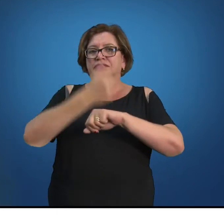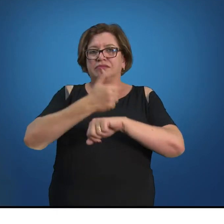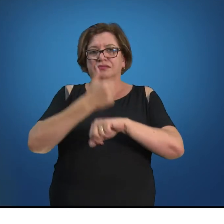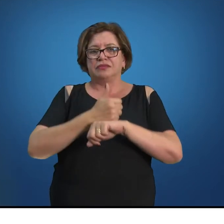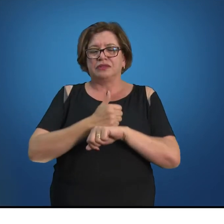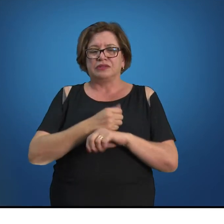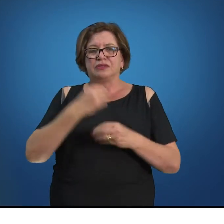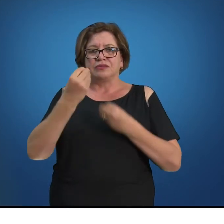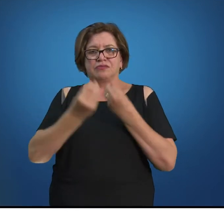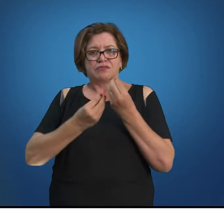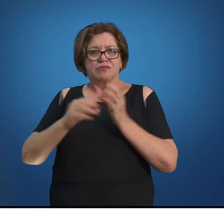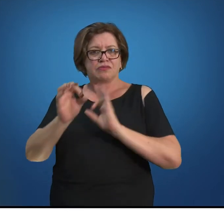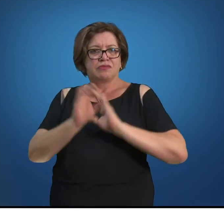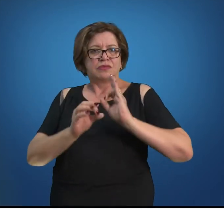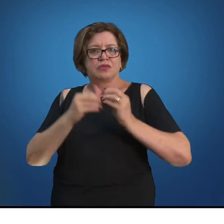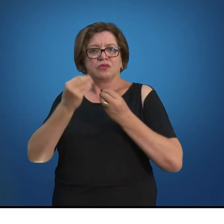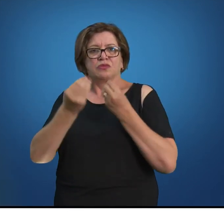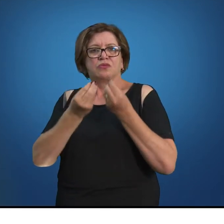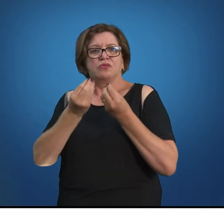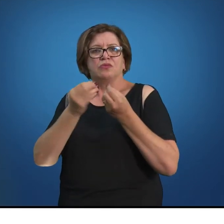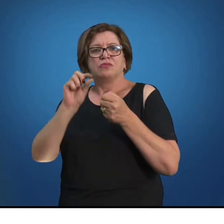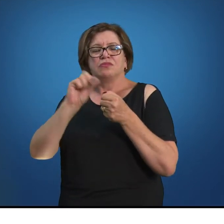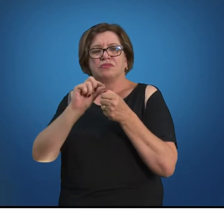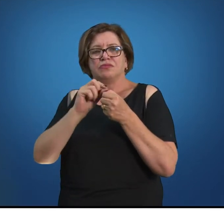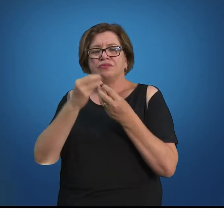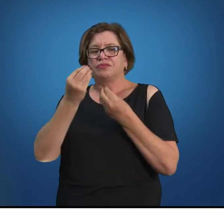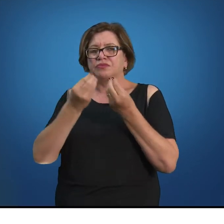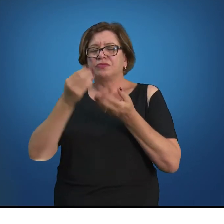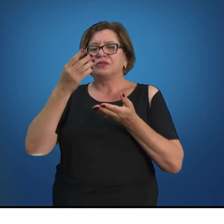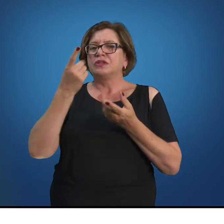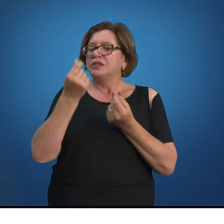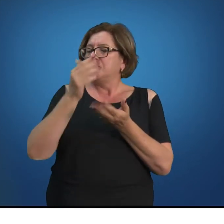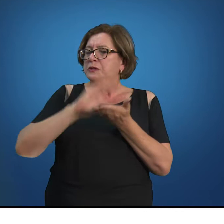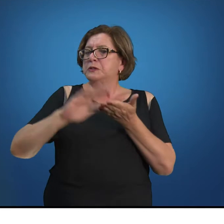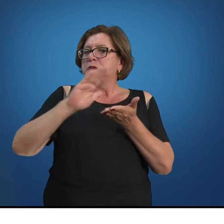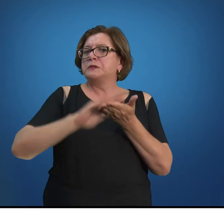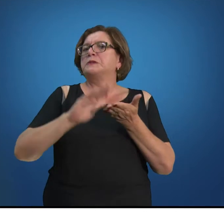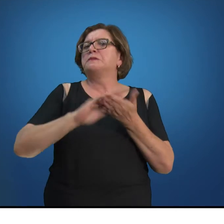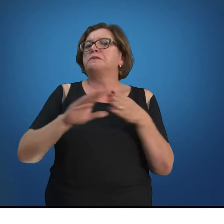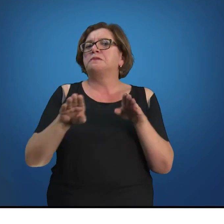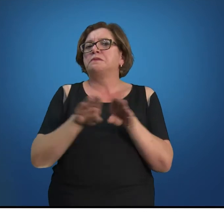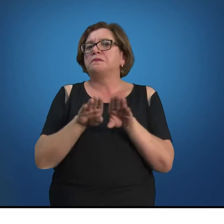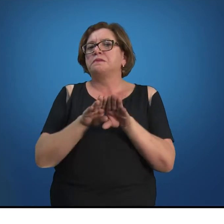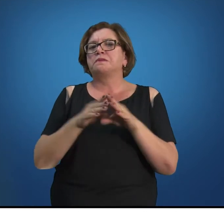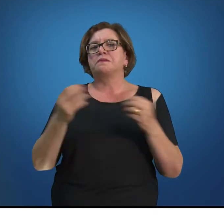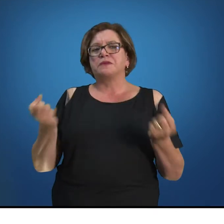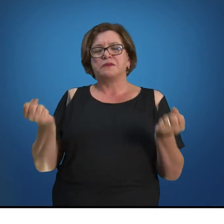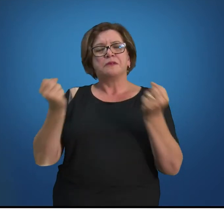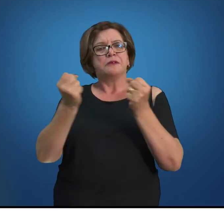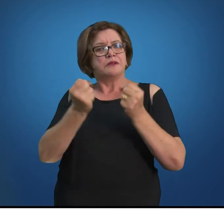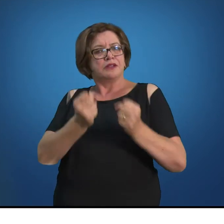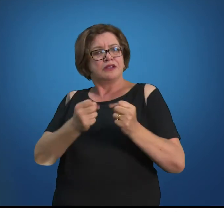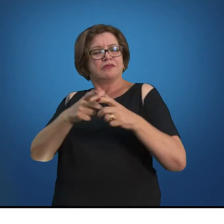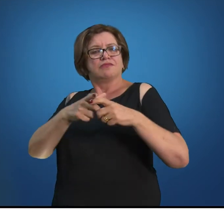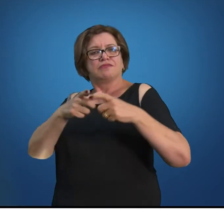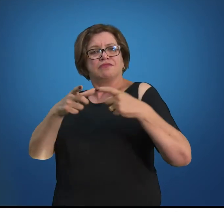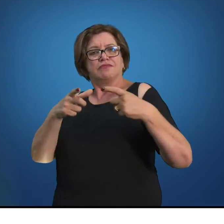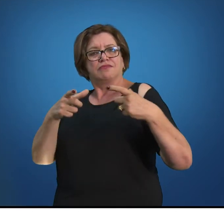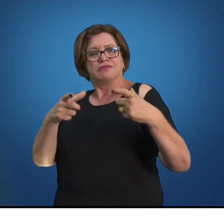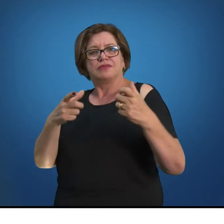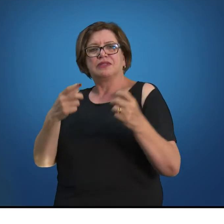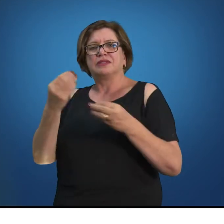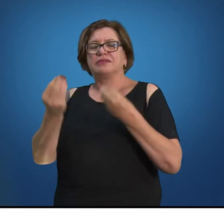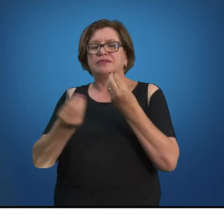estabelecimento de ações, com a capacidade de investimento do município, com a possibilidade também de ampliar